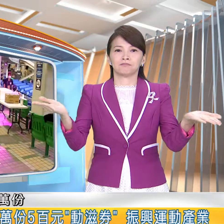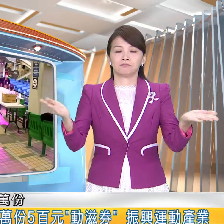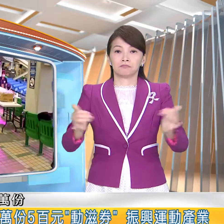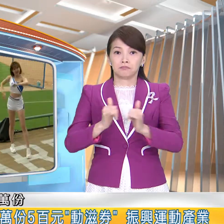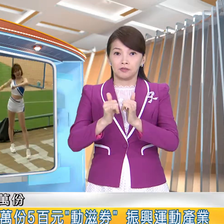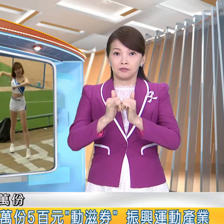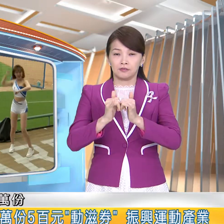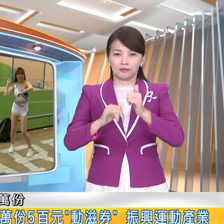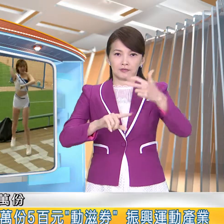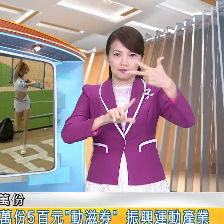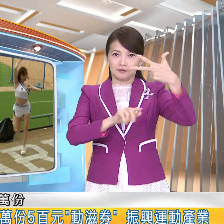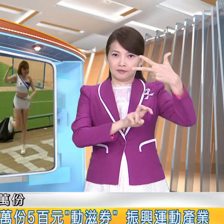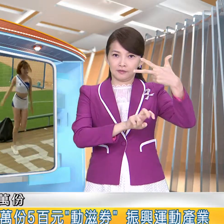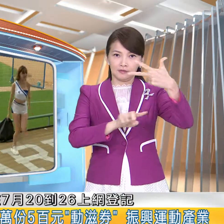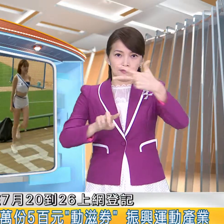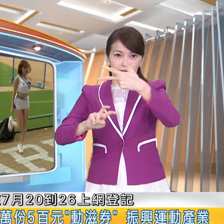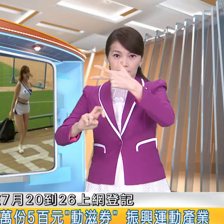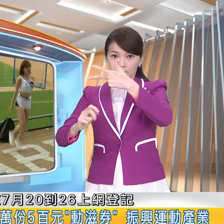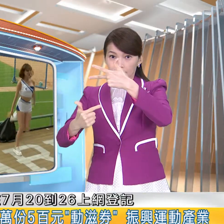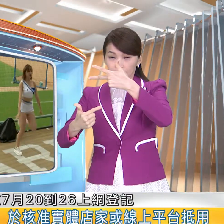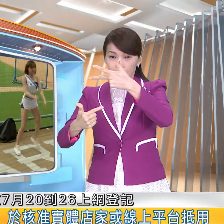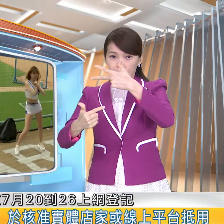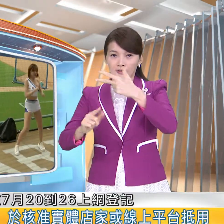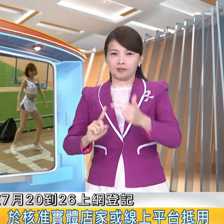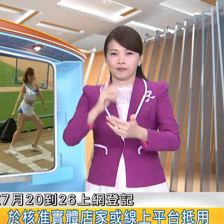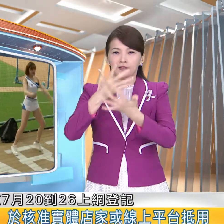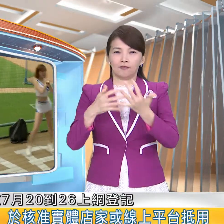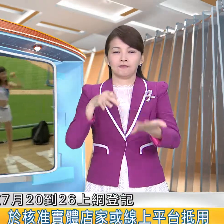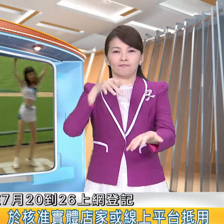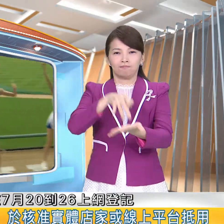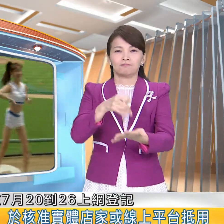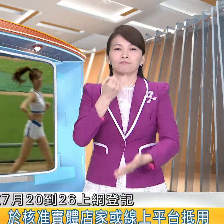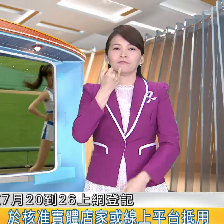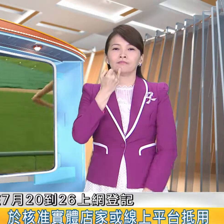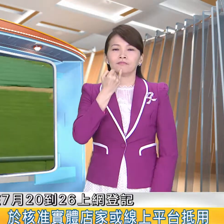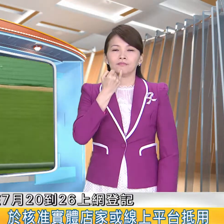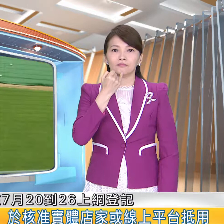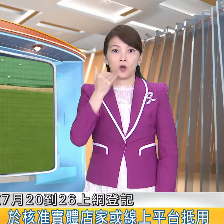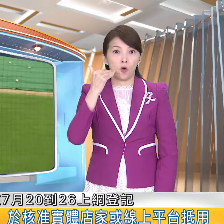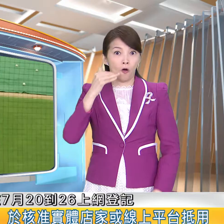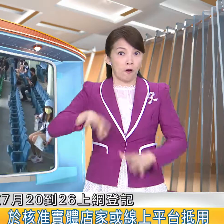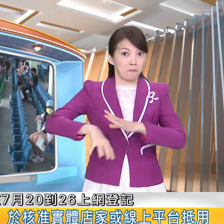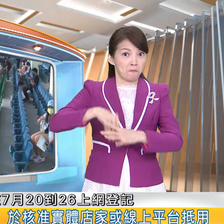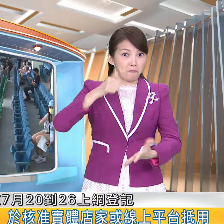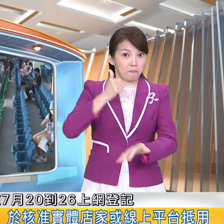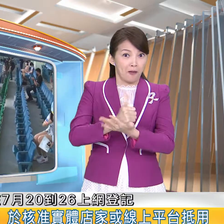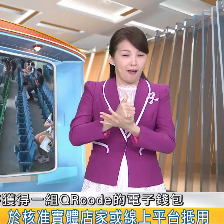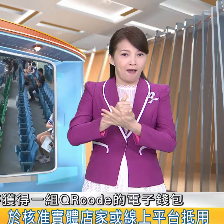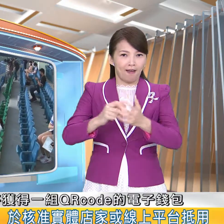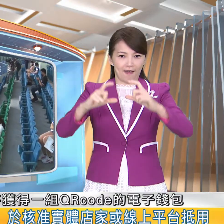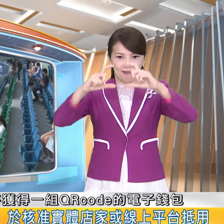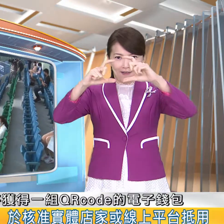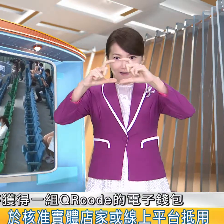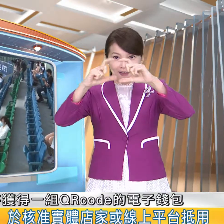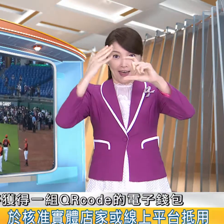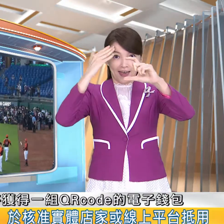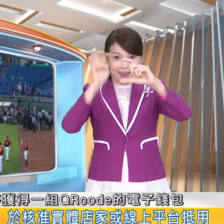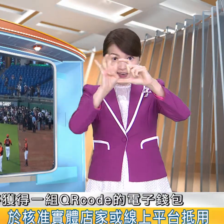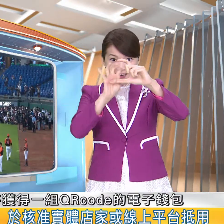400万份。民众可以在7月20到26号上网登记，中签的民众将会获